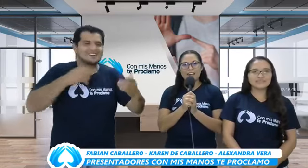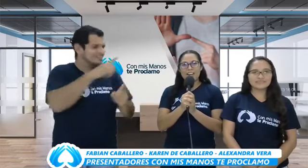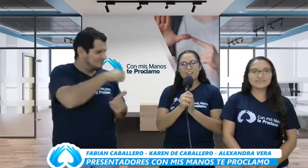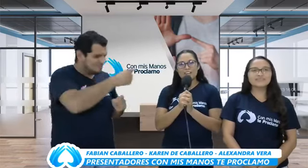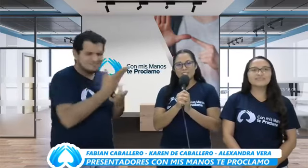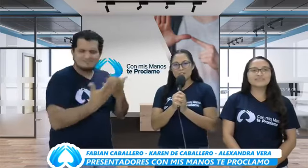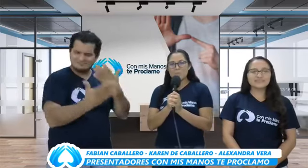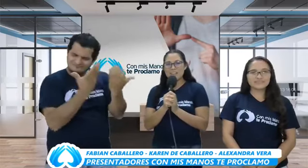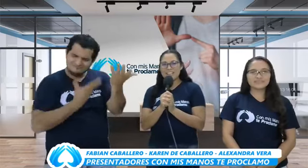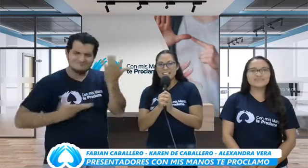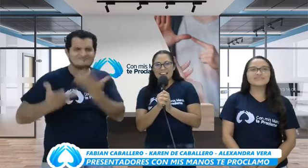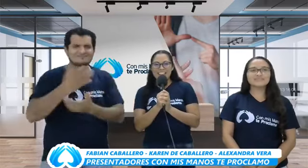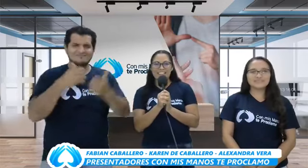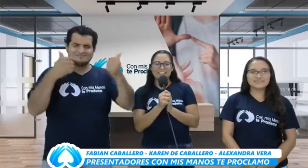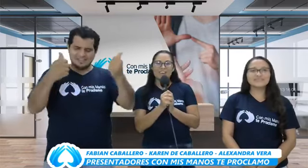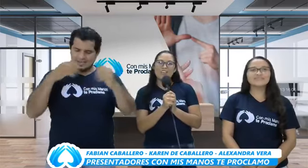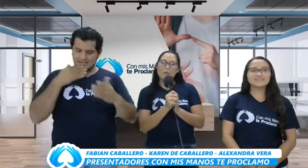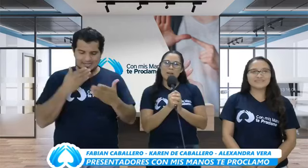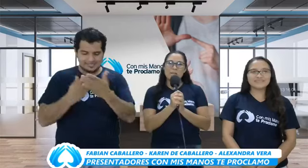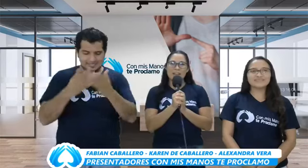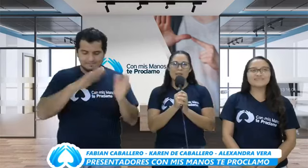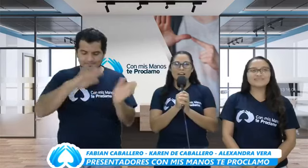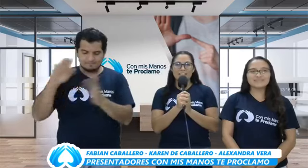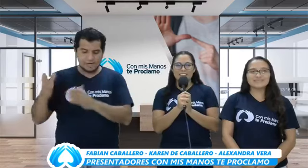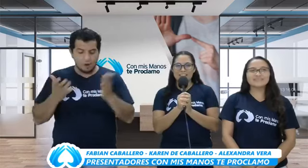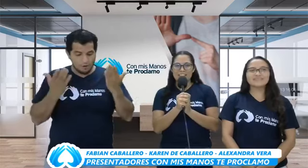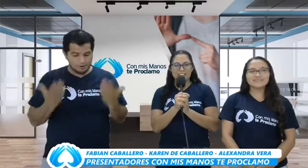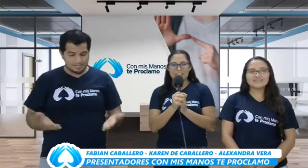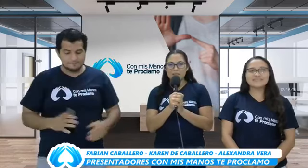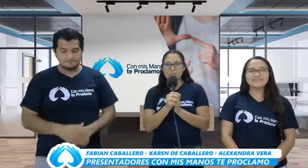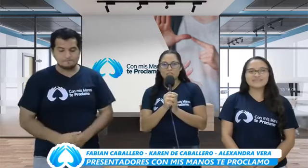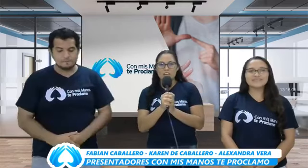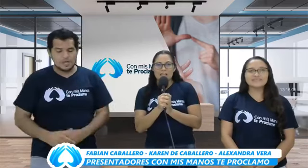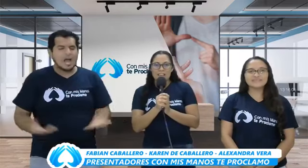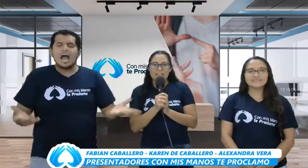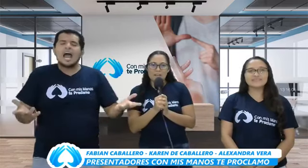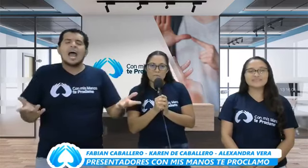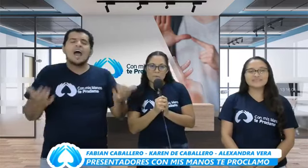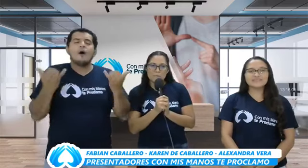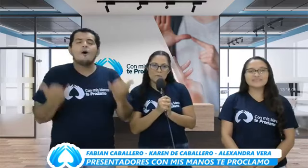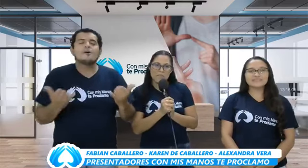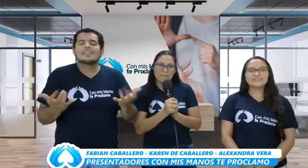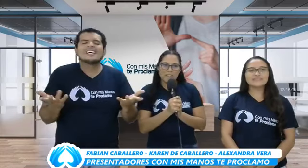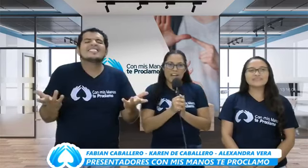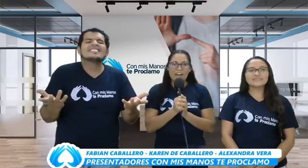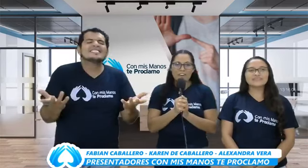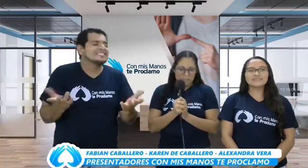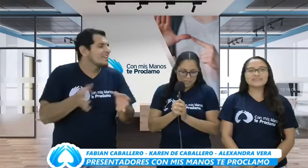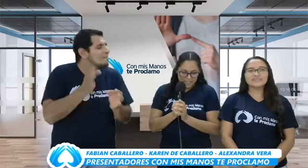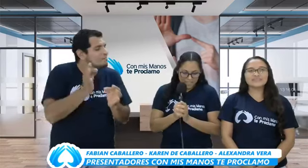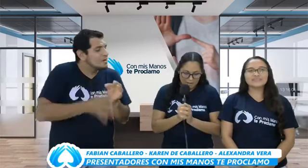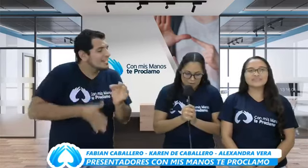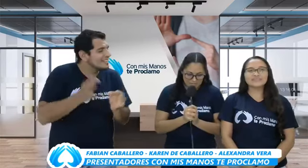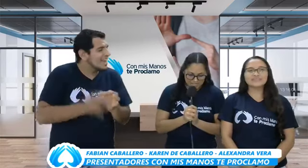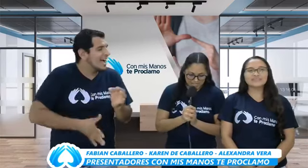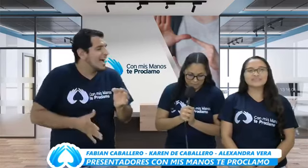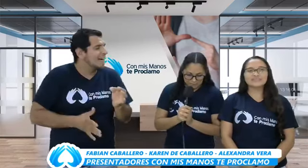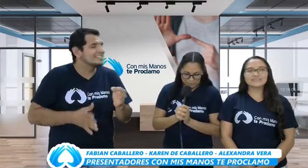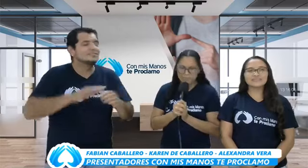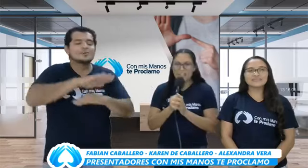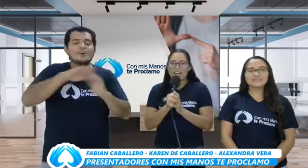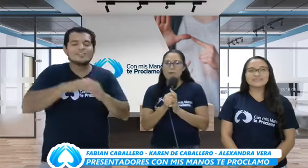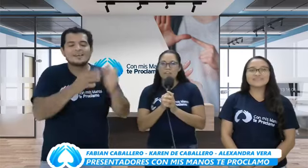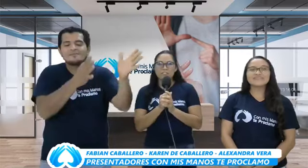ahí encontrarán los resúmenes de todos los programas que vamos a tener, que tenemos. Muy bien, ahora, ¿qué vamos a